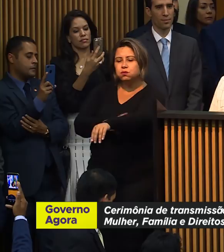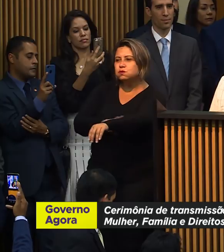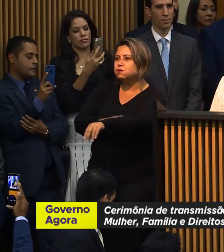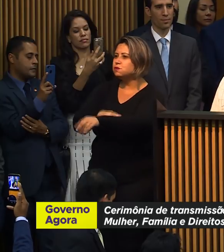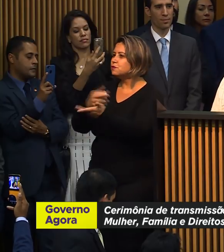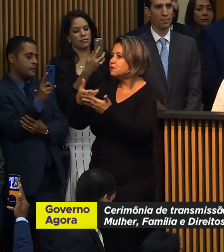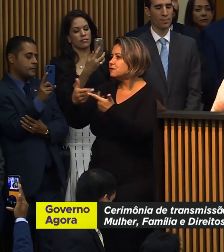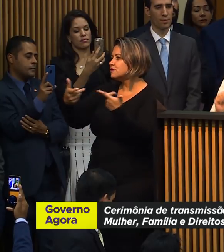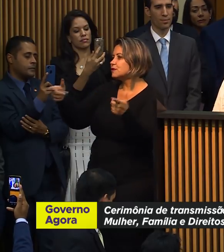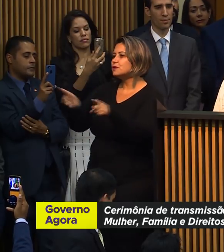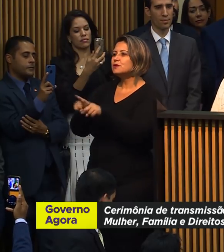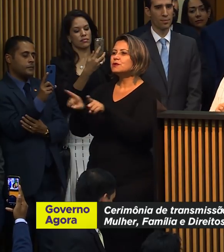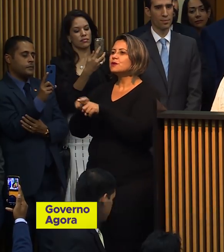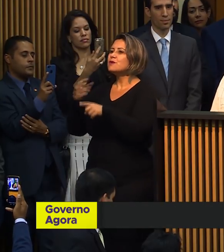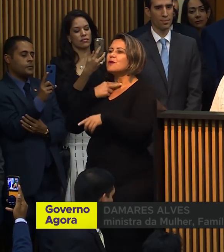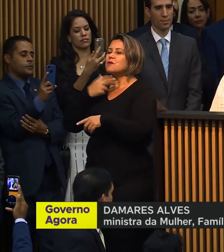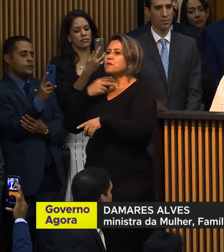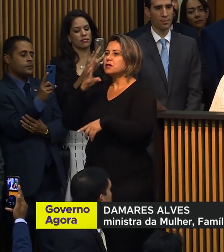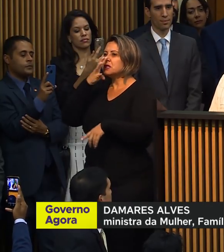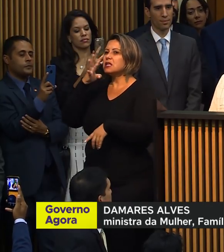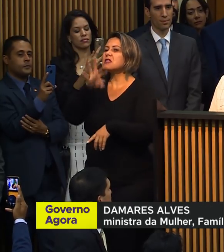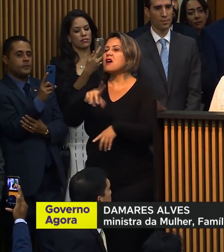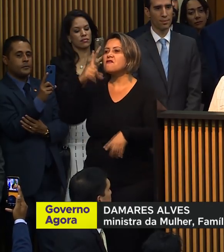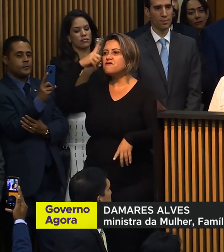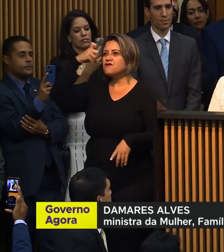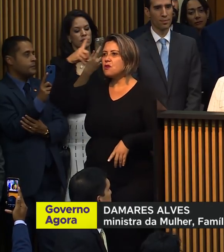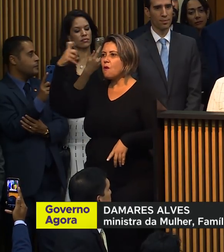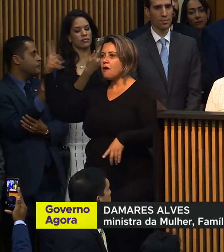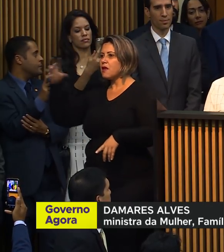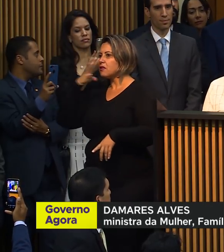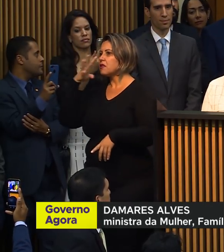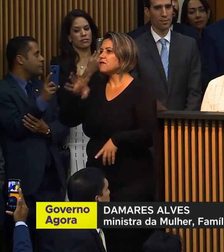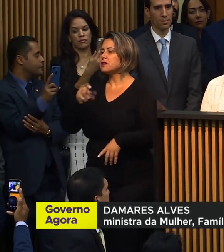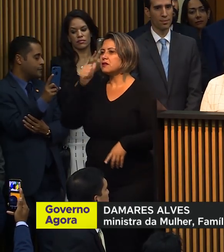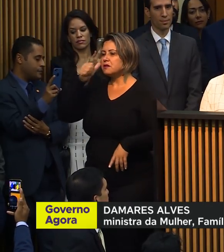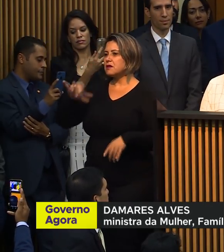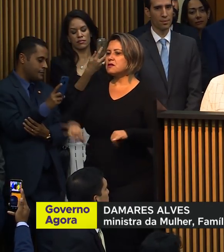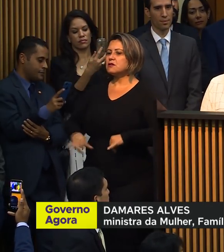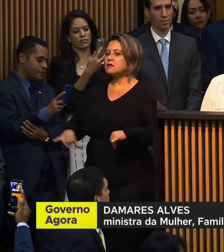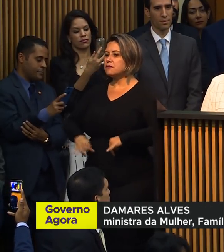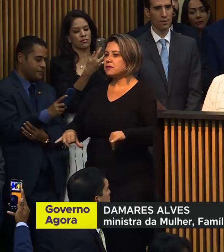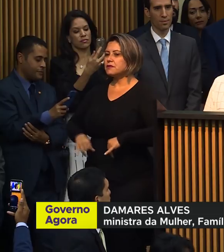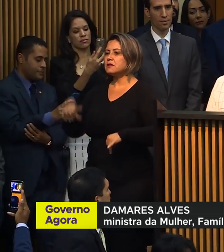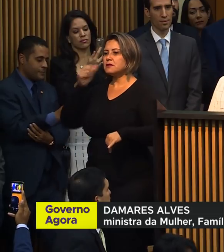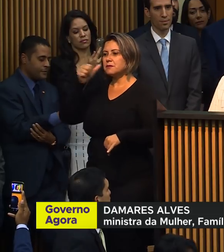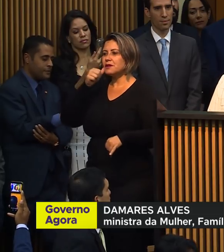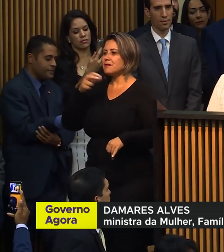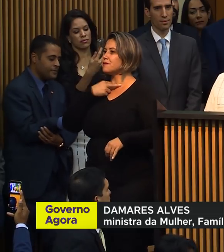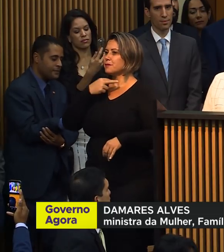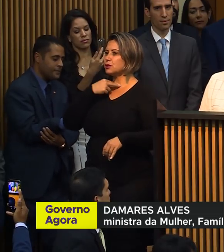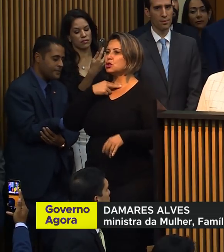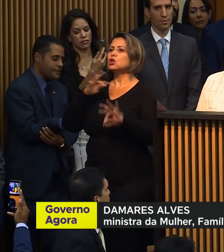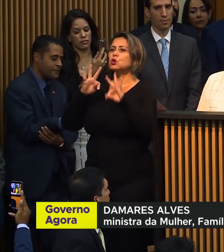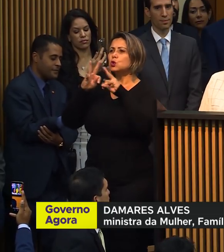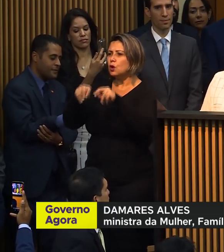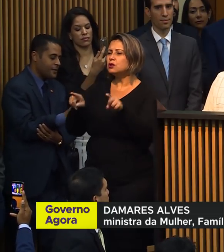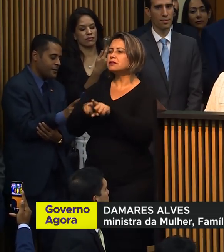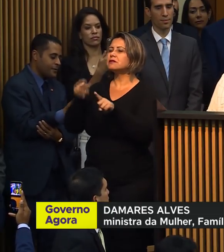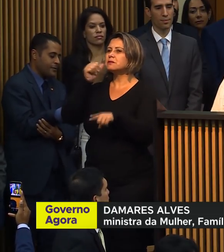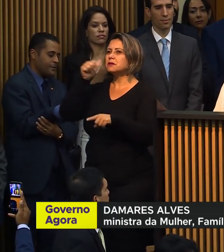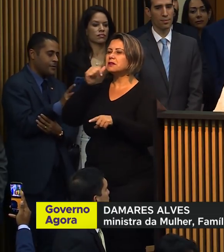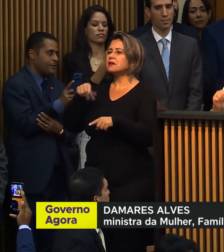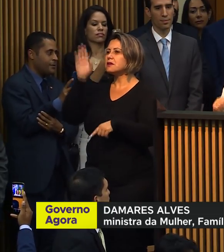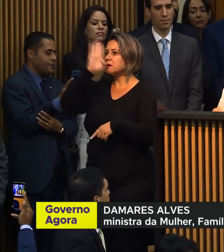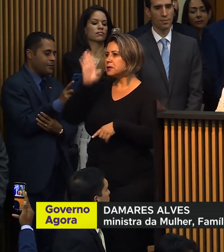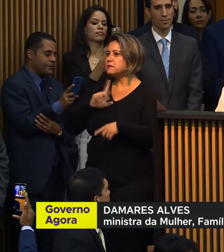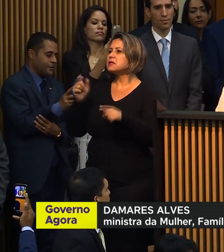alcançadas. Nenhuma denúncia de violência contra a mulher que chegar a este governo será ignorada. Todas as brasileiras